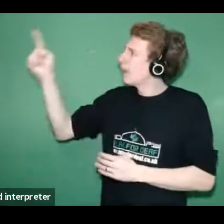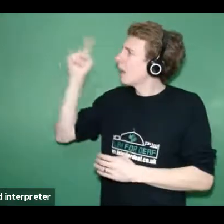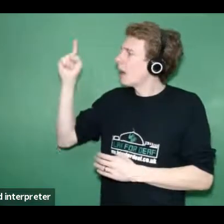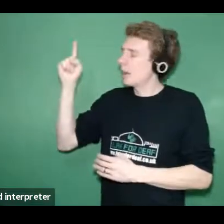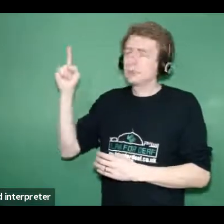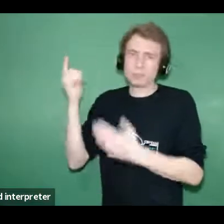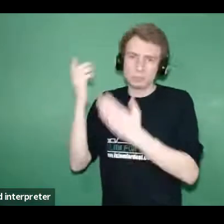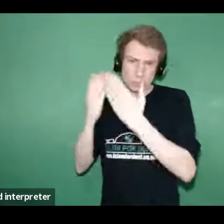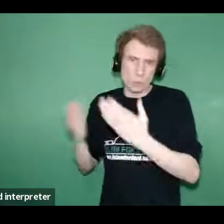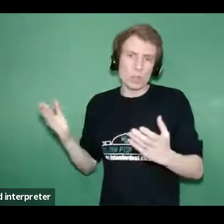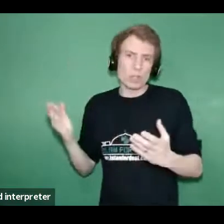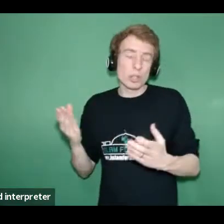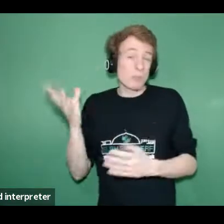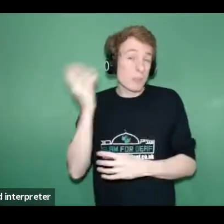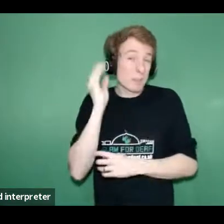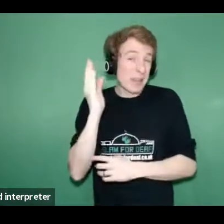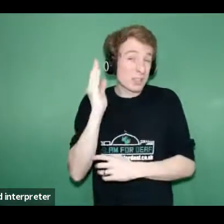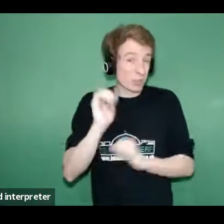وأما